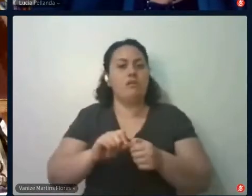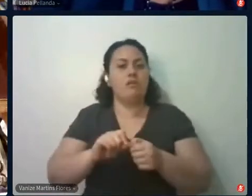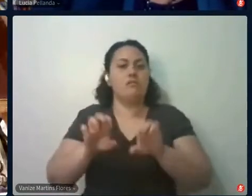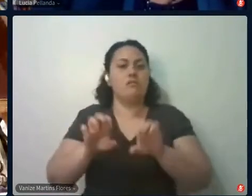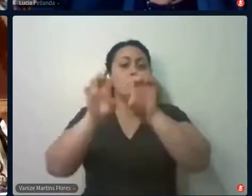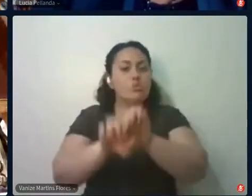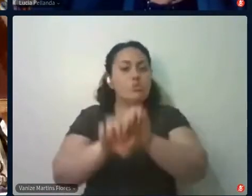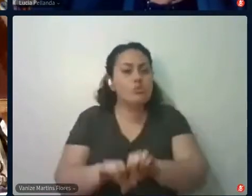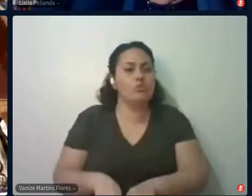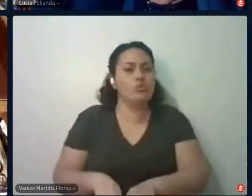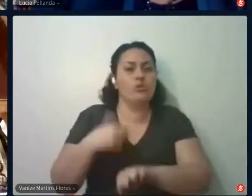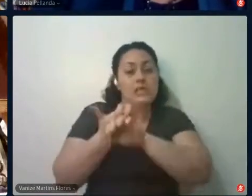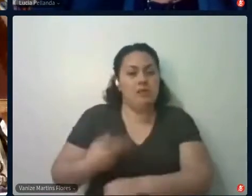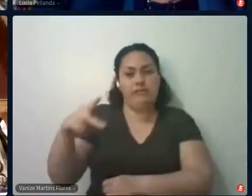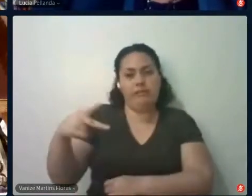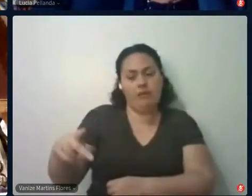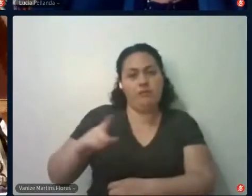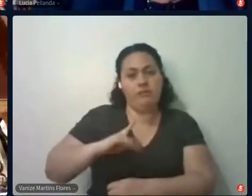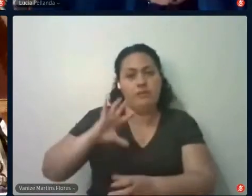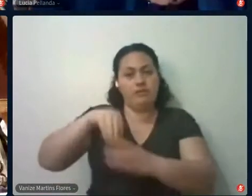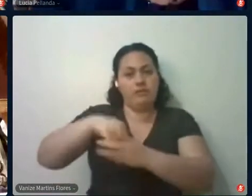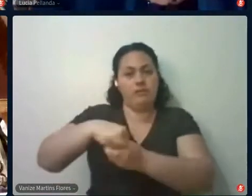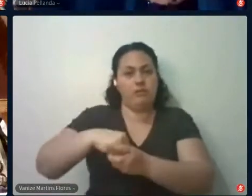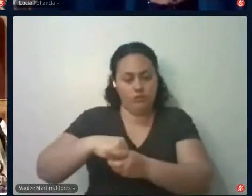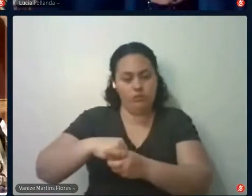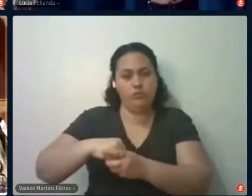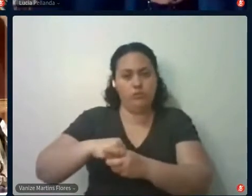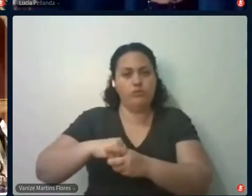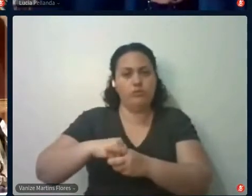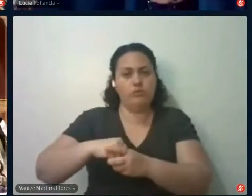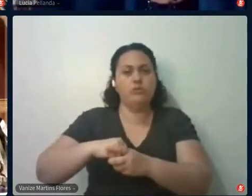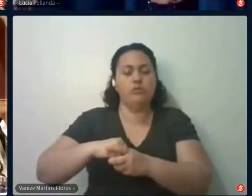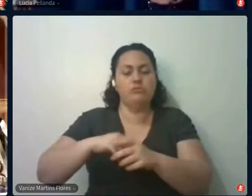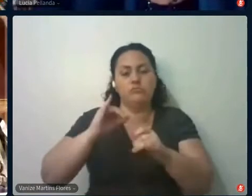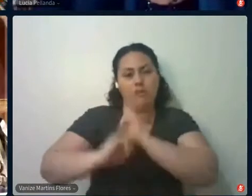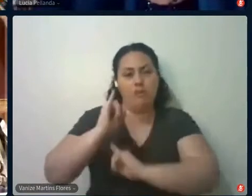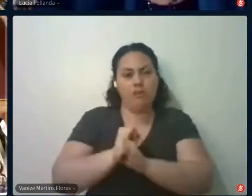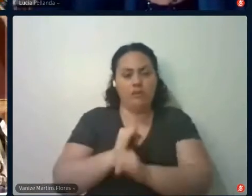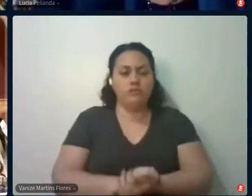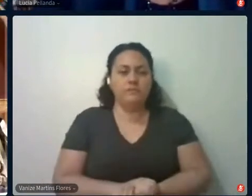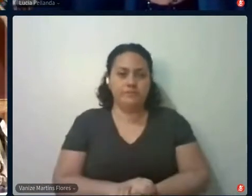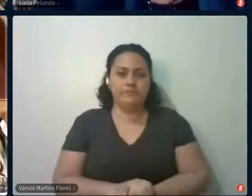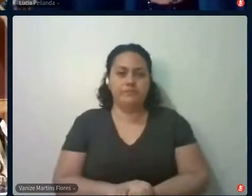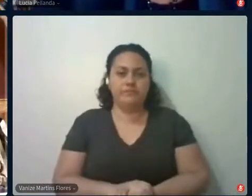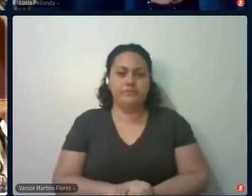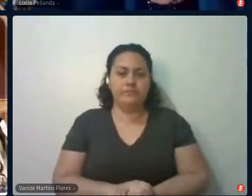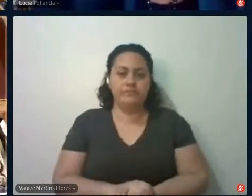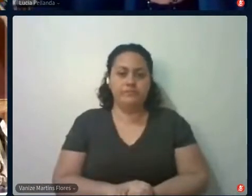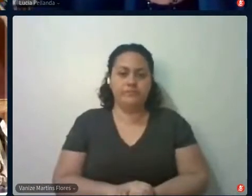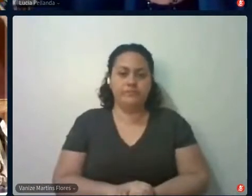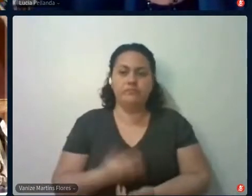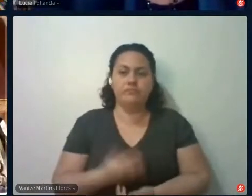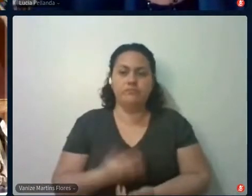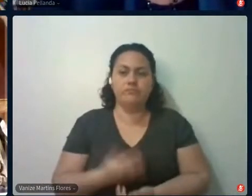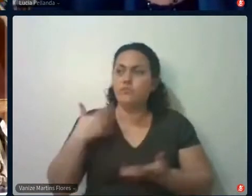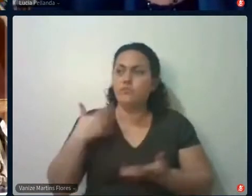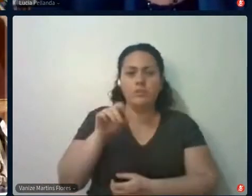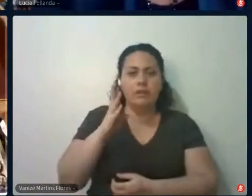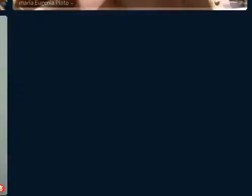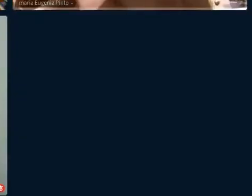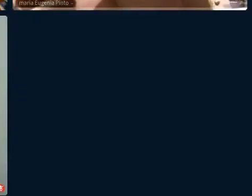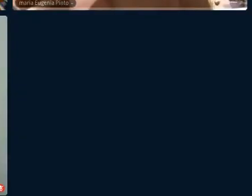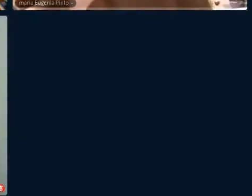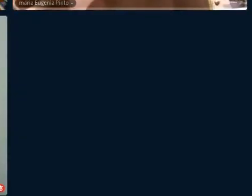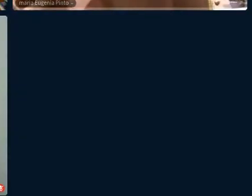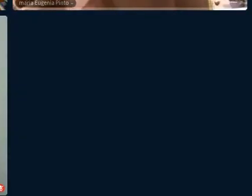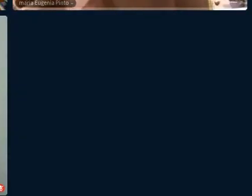disciplina para essa modalidade. Queria chamar a Débora para entrar na conversa, ver algumas perguntas relacionadas a essa